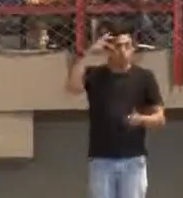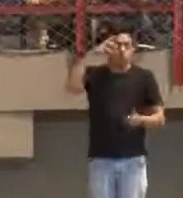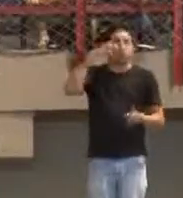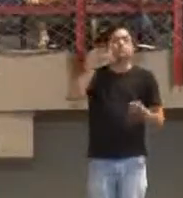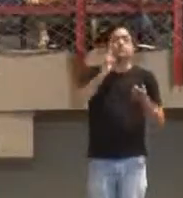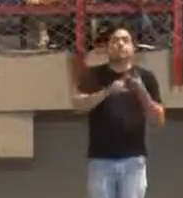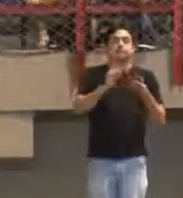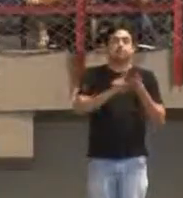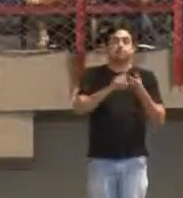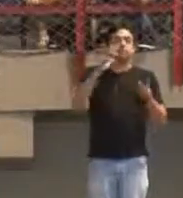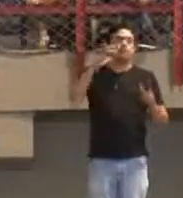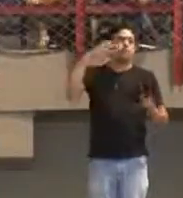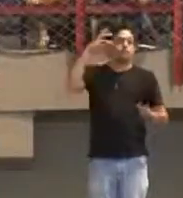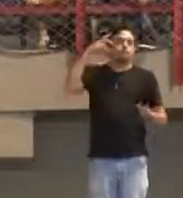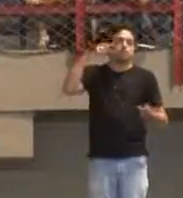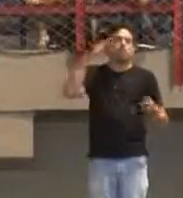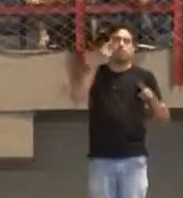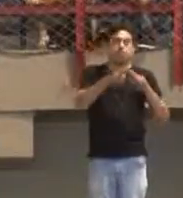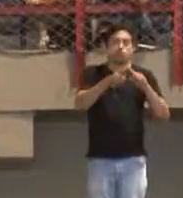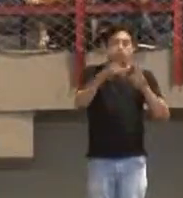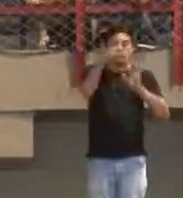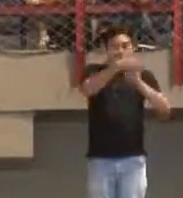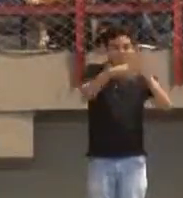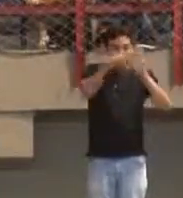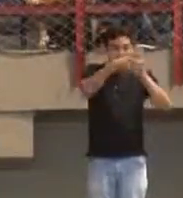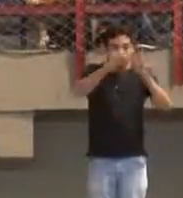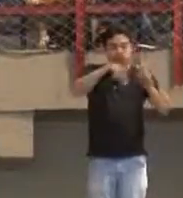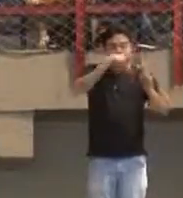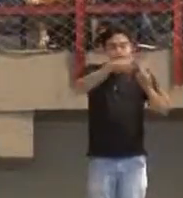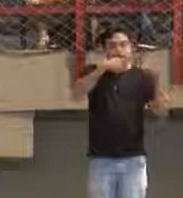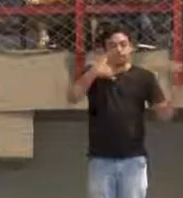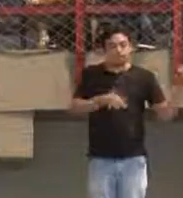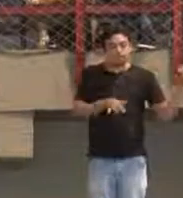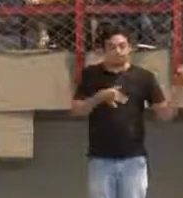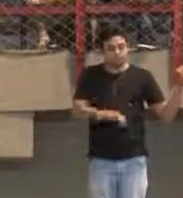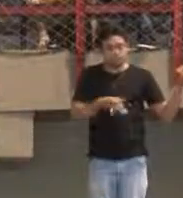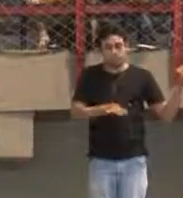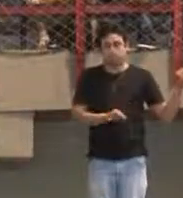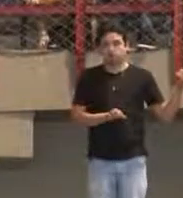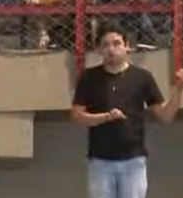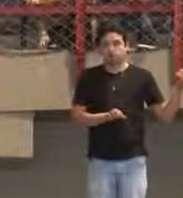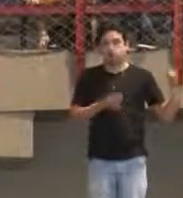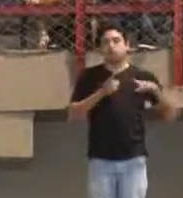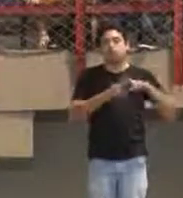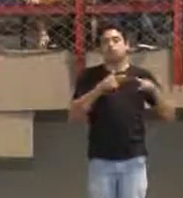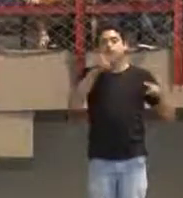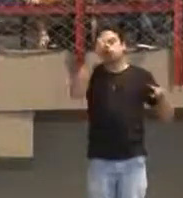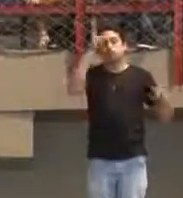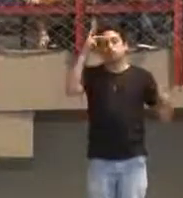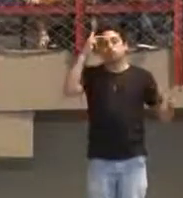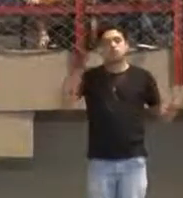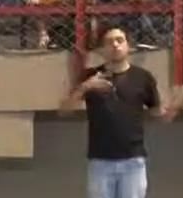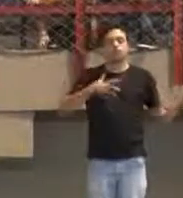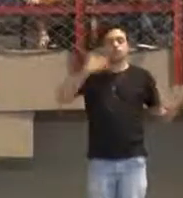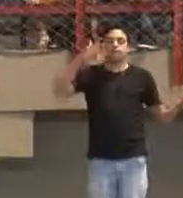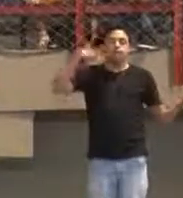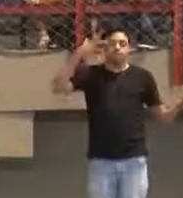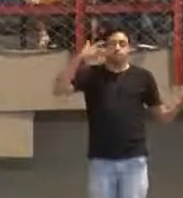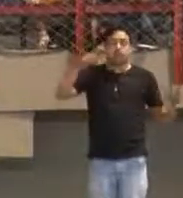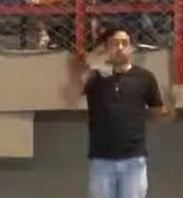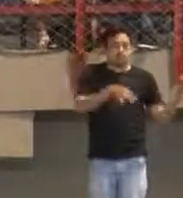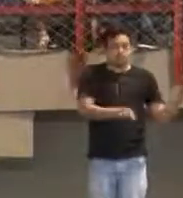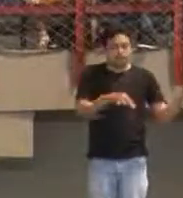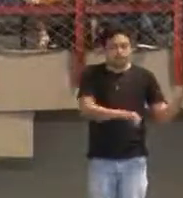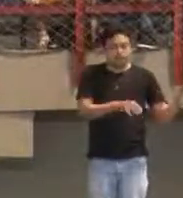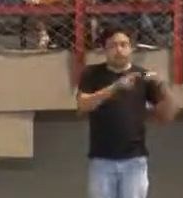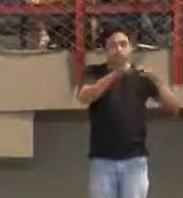nome já diz, cantiga, era o texto mais o violão. O cara cantava e tocava ao mesmo tempo,